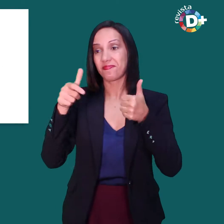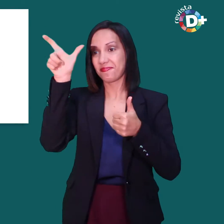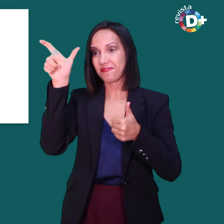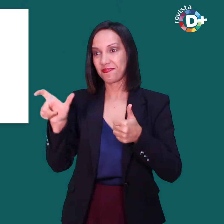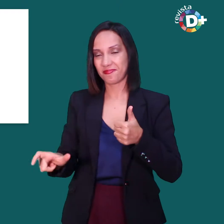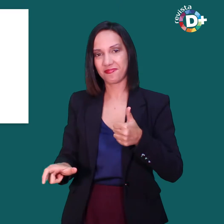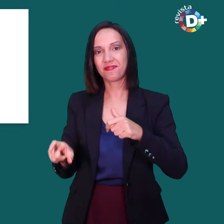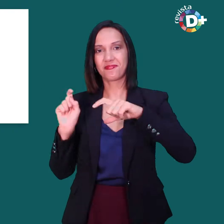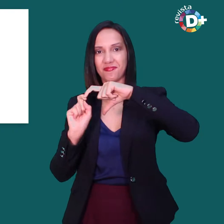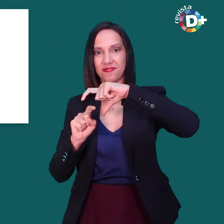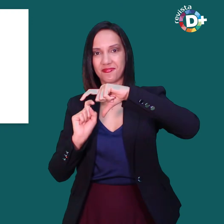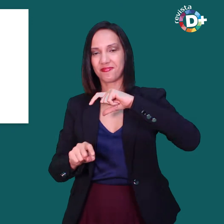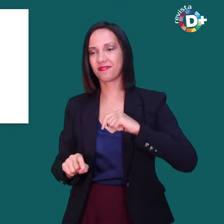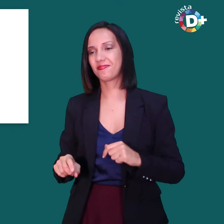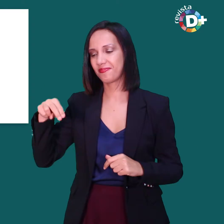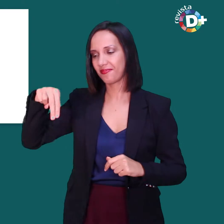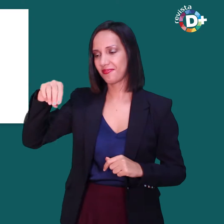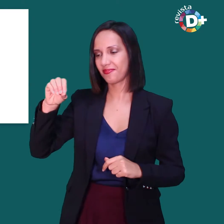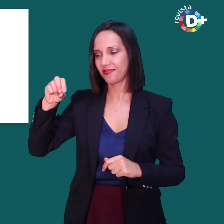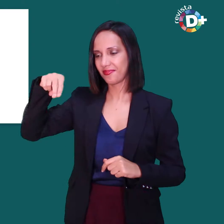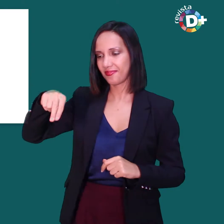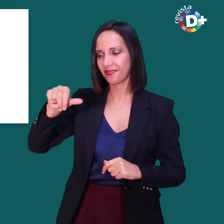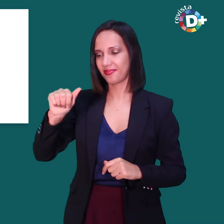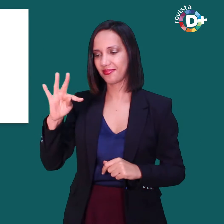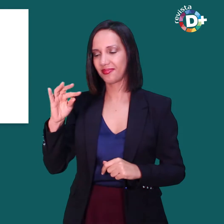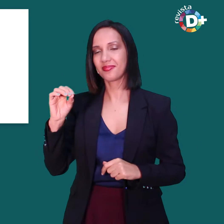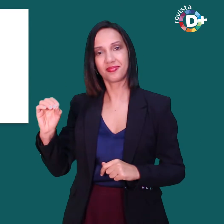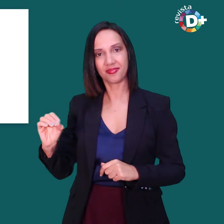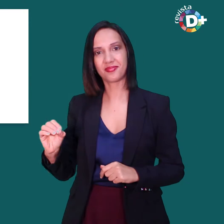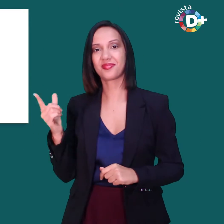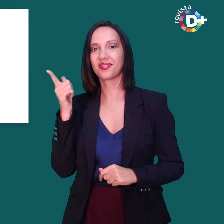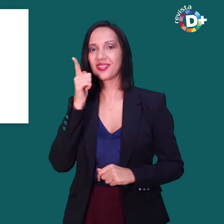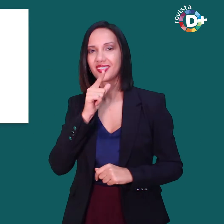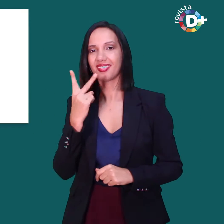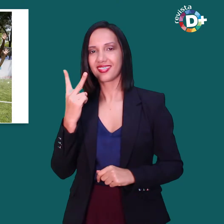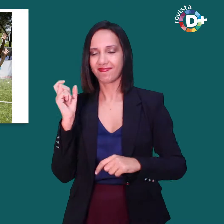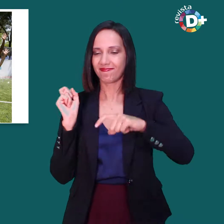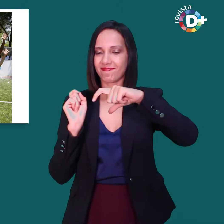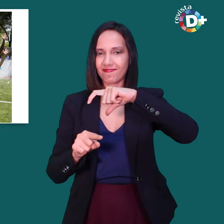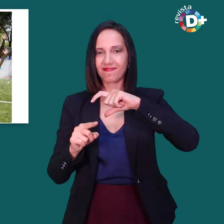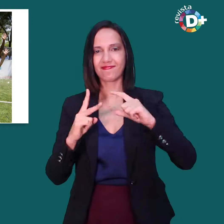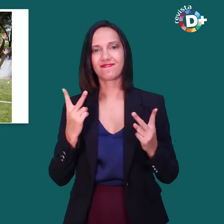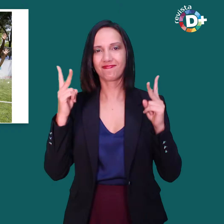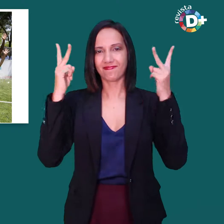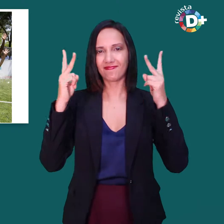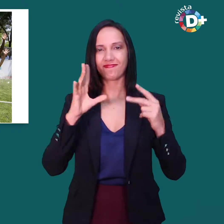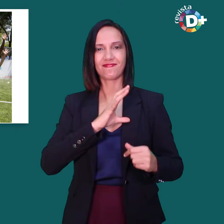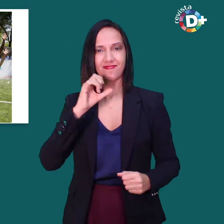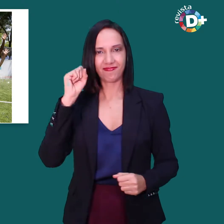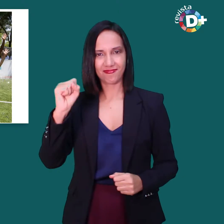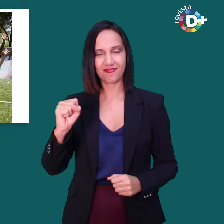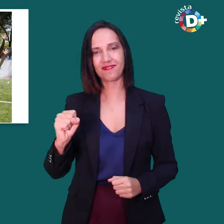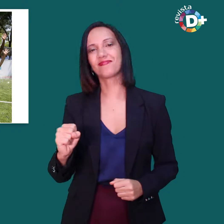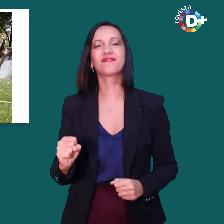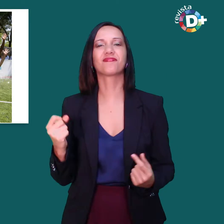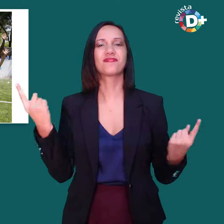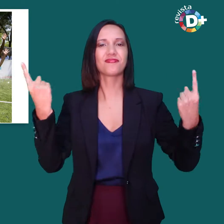do campeonato, Nonato, marcou os dois gols da vitória. A seleção brasileira de futebol de 5 venceu a equipe da Argentina